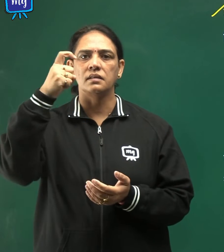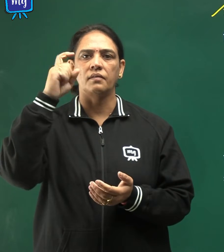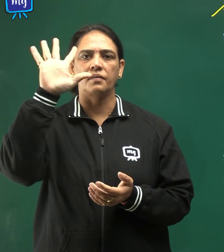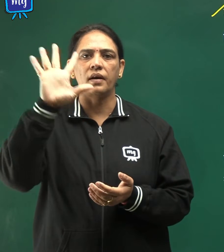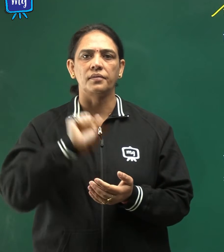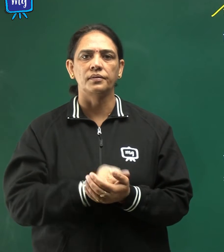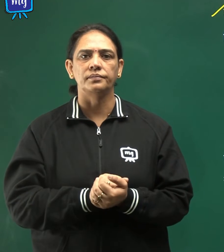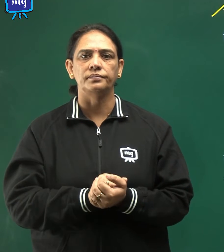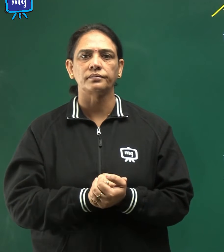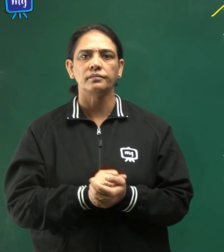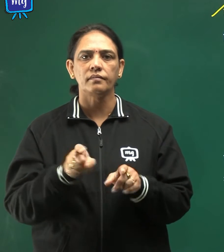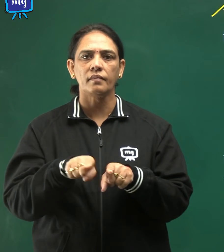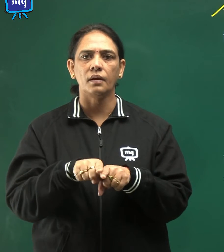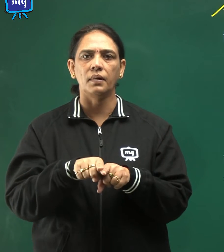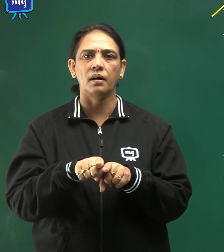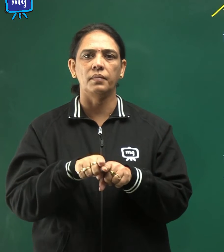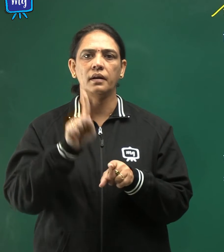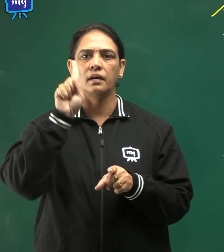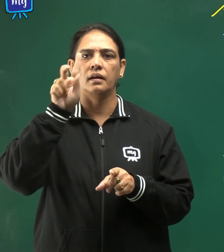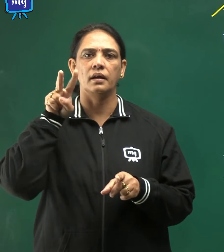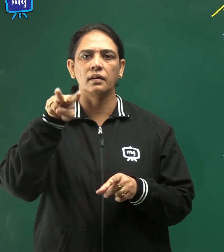75 बराबर 100।